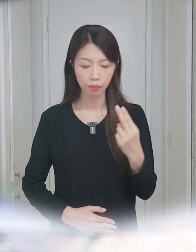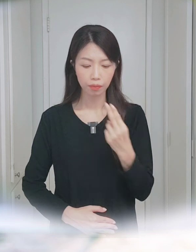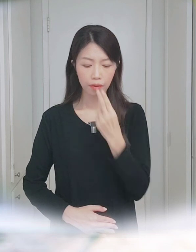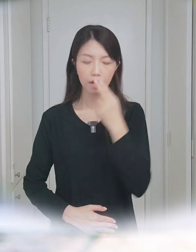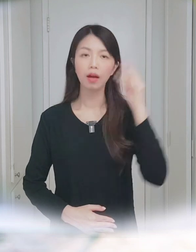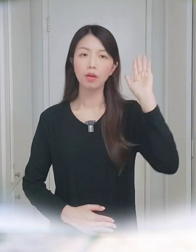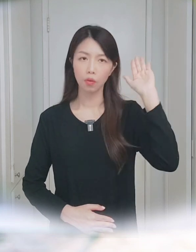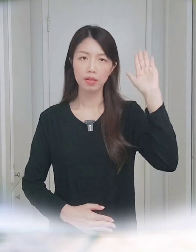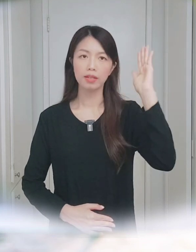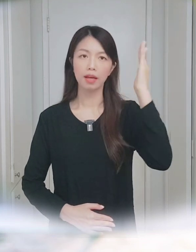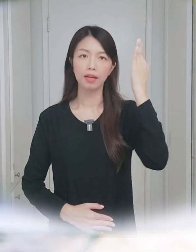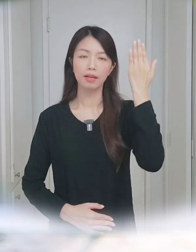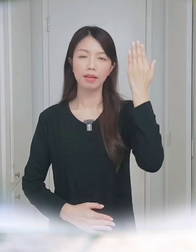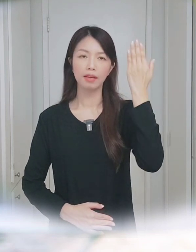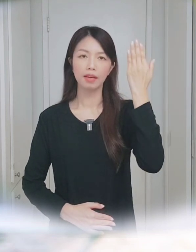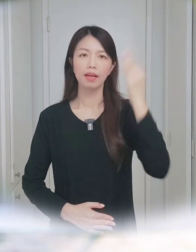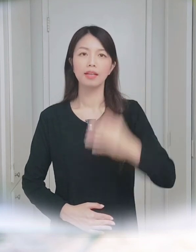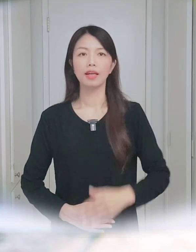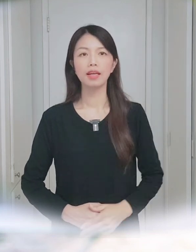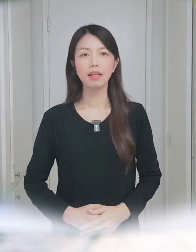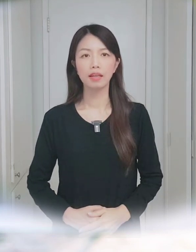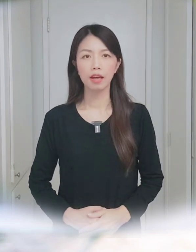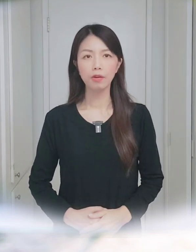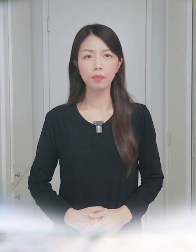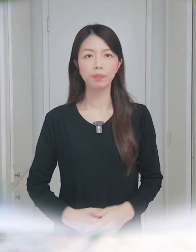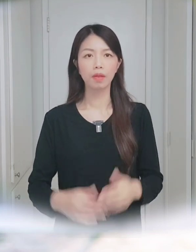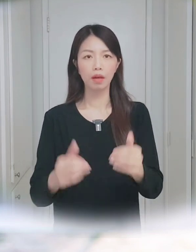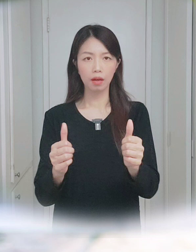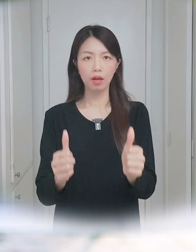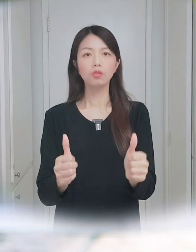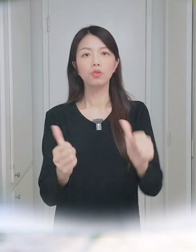생명 되시네. 다시 해드릴게요.